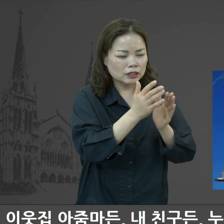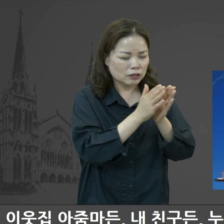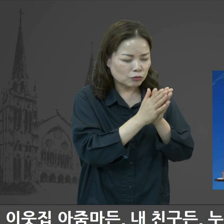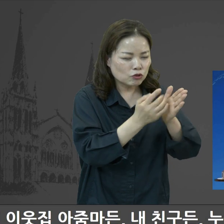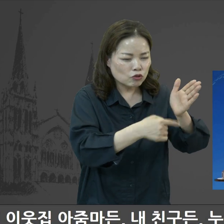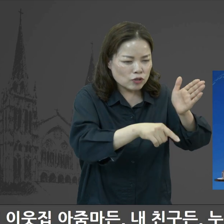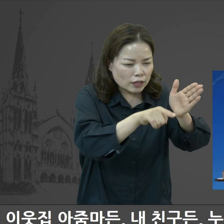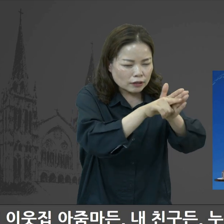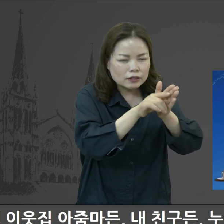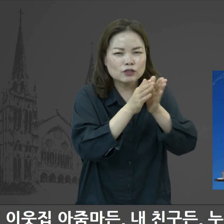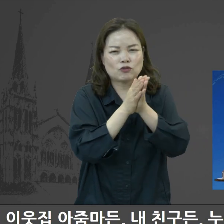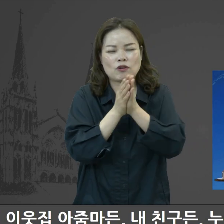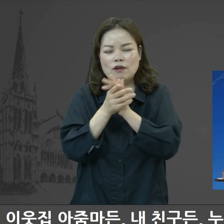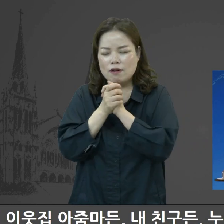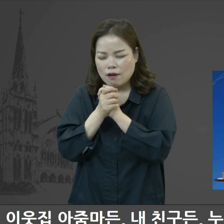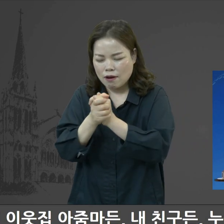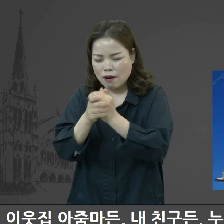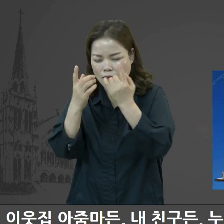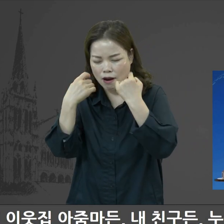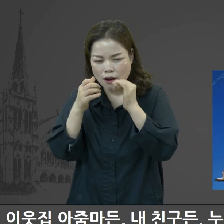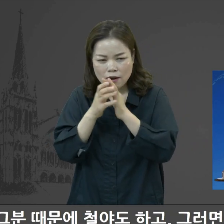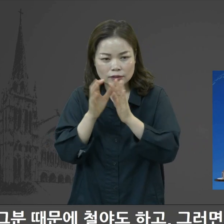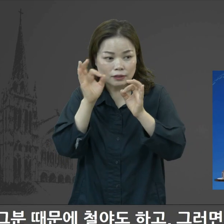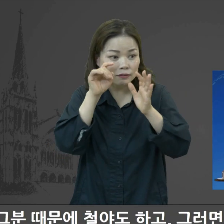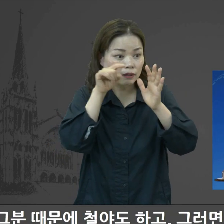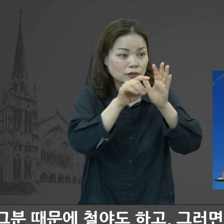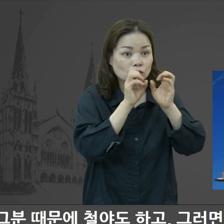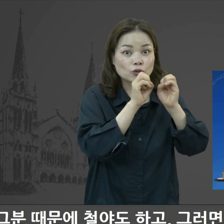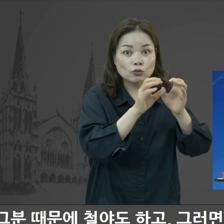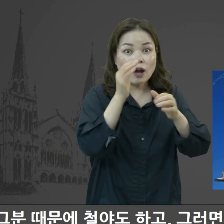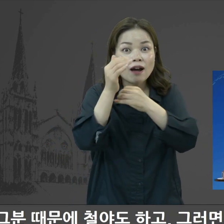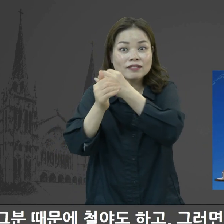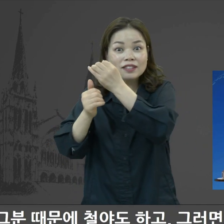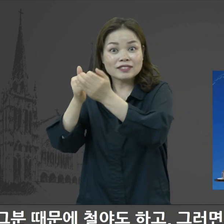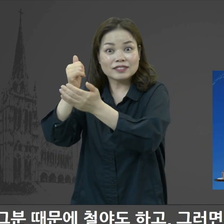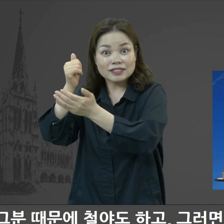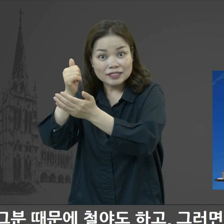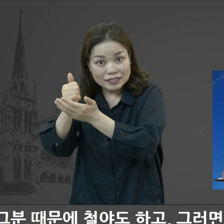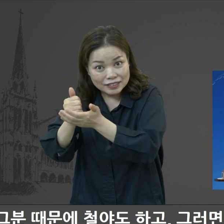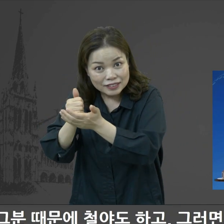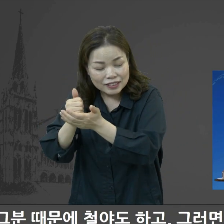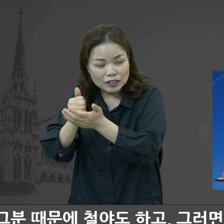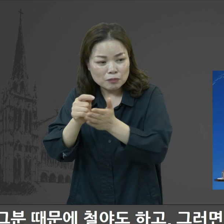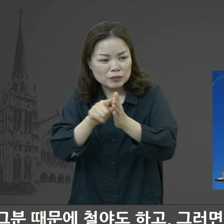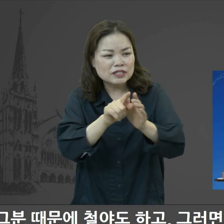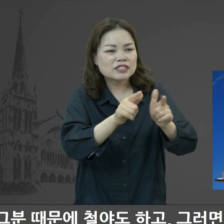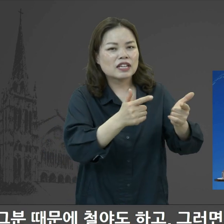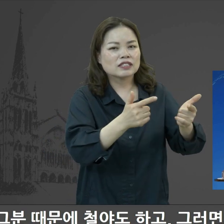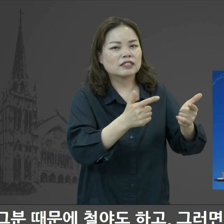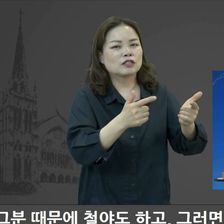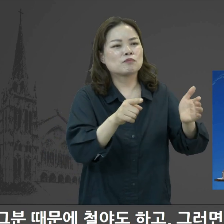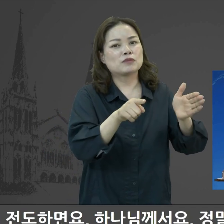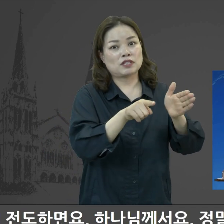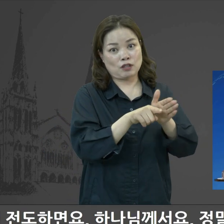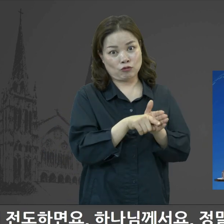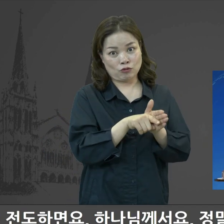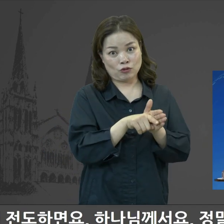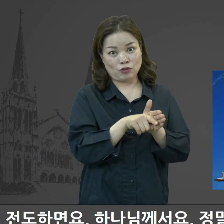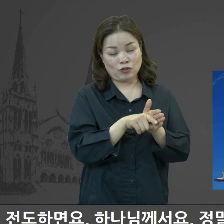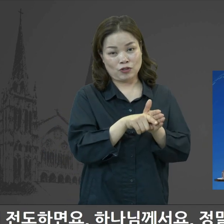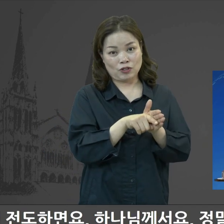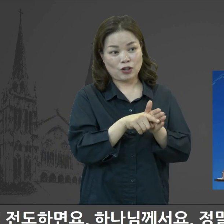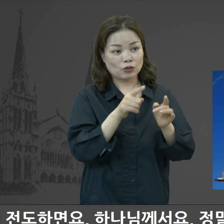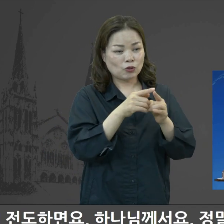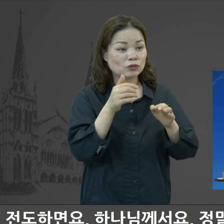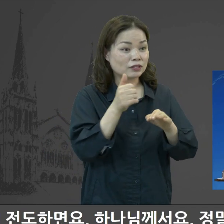하고 그러면서 기도했어요. 그리고선 찾아가서 전도하면요 하나님께서요 정말 안 믿던 사람은 믿게 하시고, 그리고